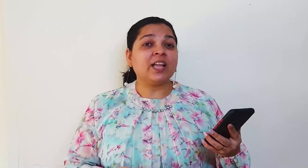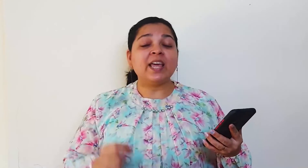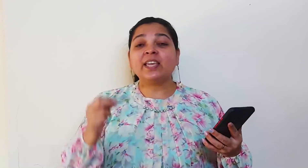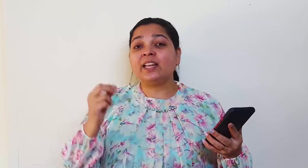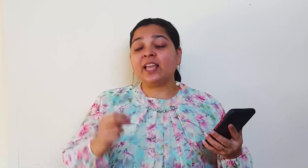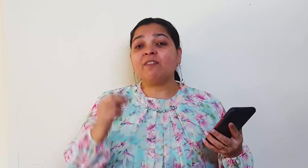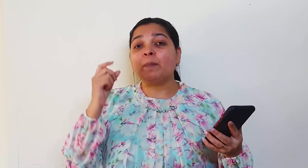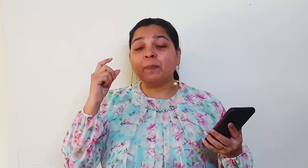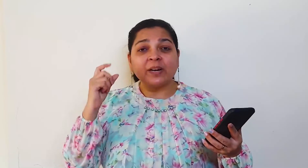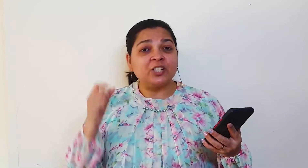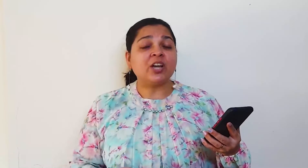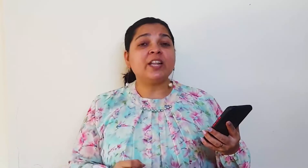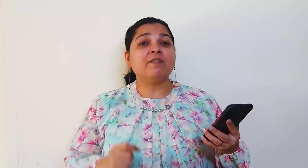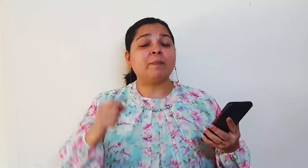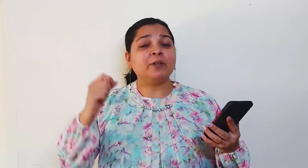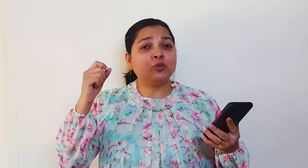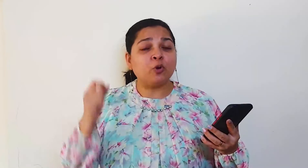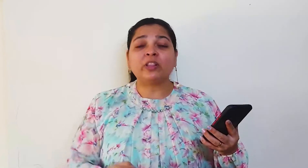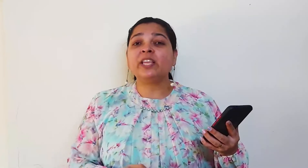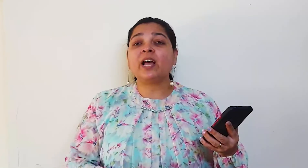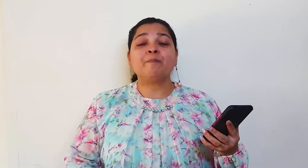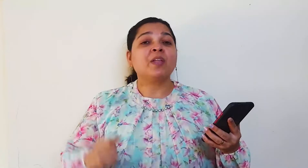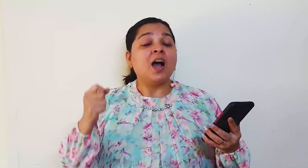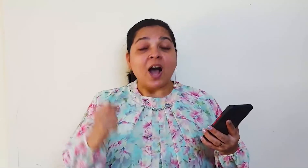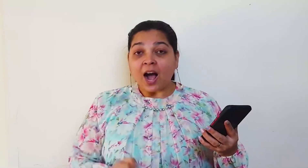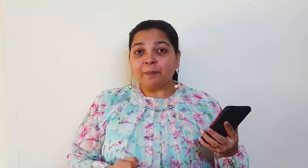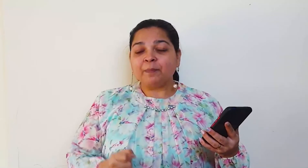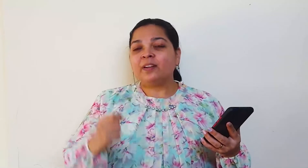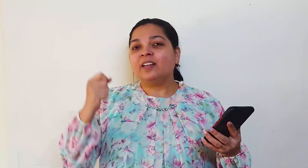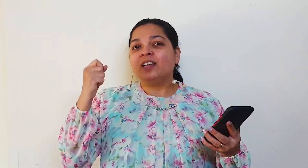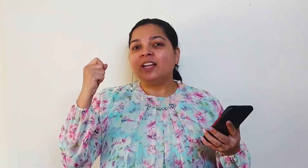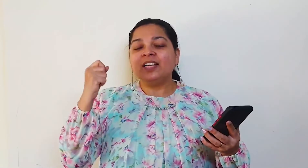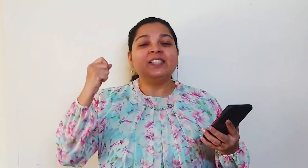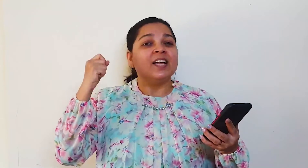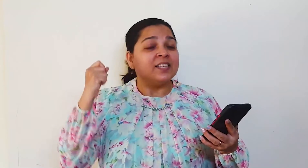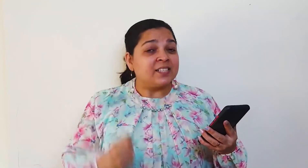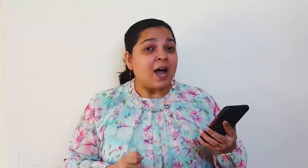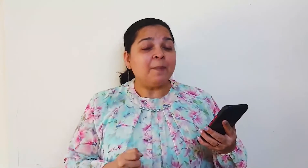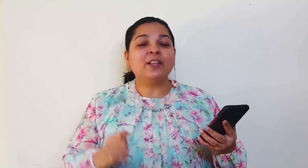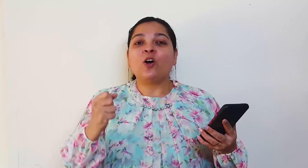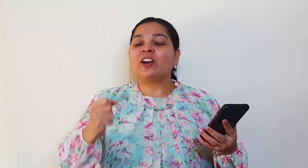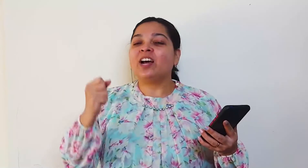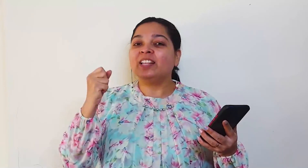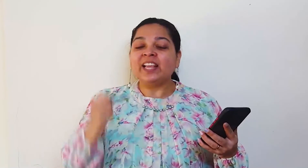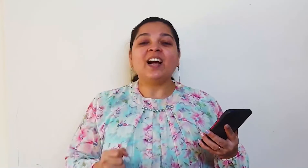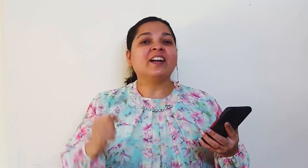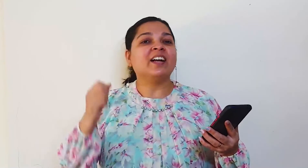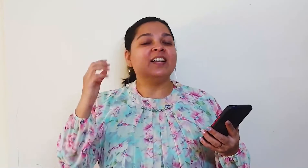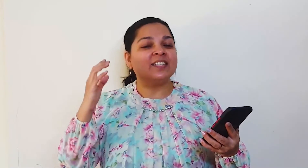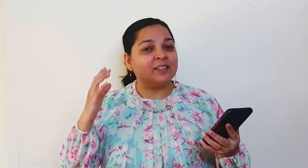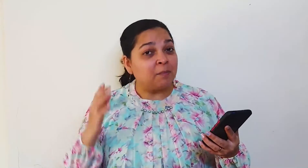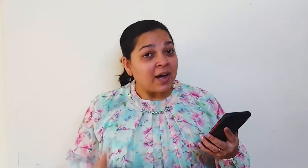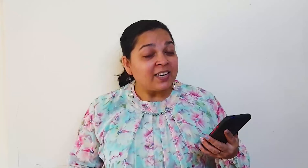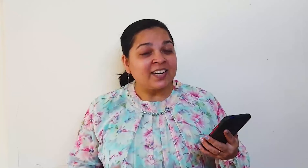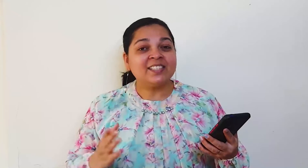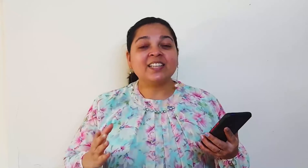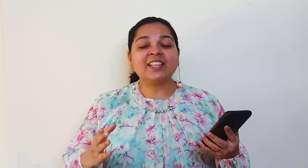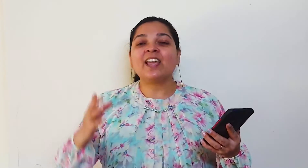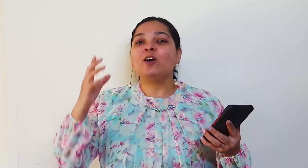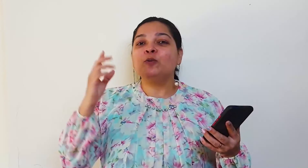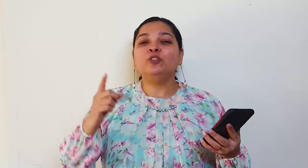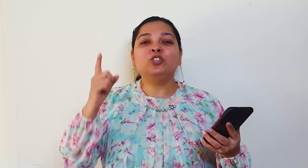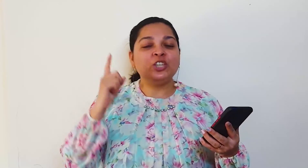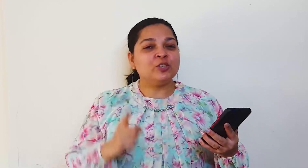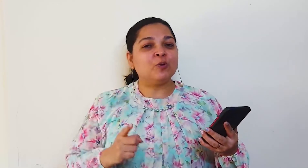परिस्थिति, त्यो चुनौतीलाई परिवर्तन गर्न। हालेलुया। प्रेज द लर्ड। जस्तै परमेश्वरको सामर्थ्य